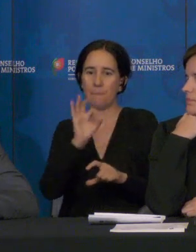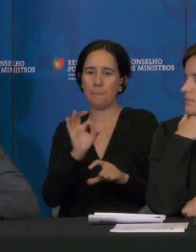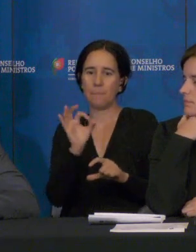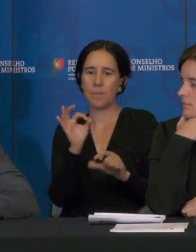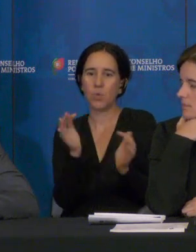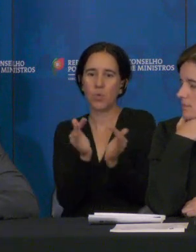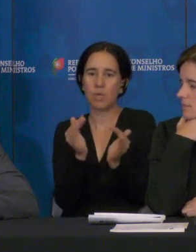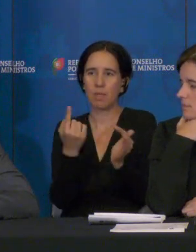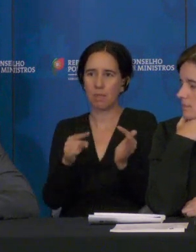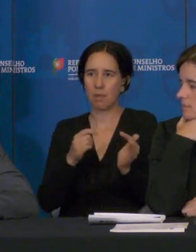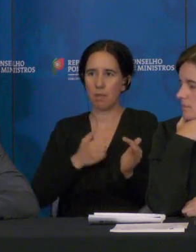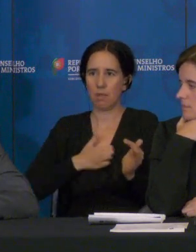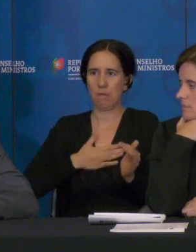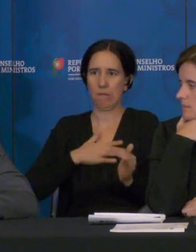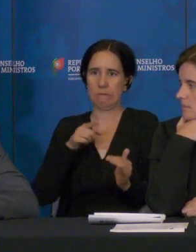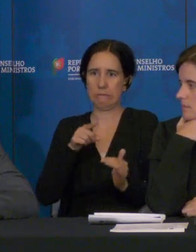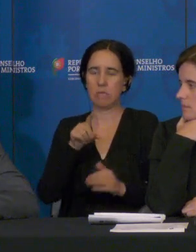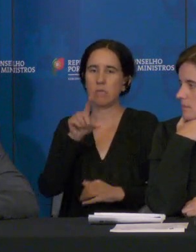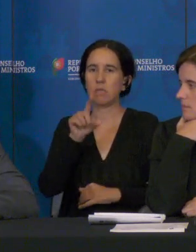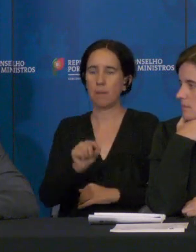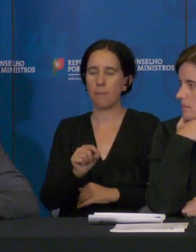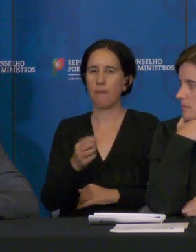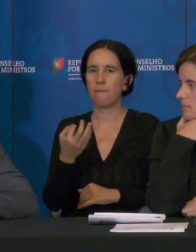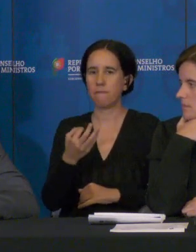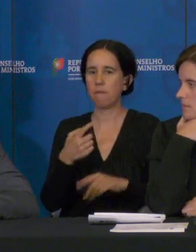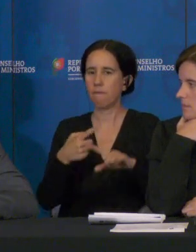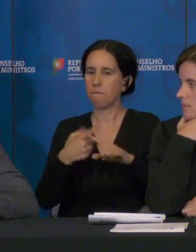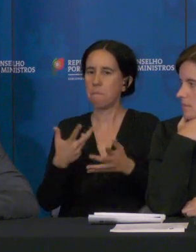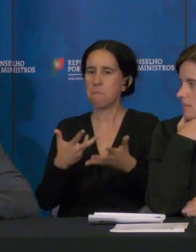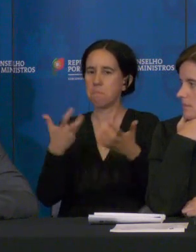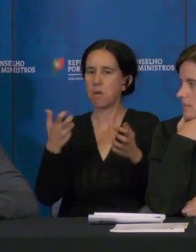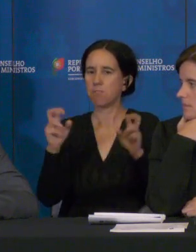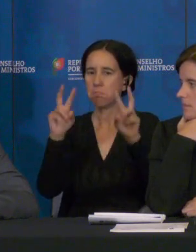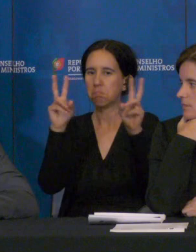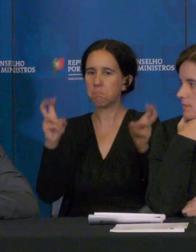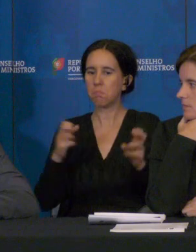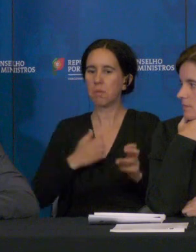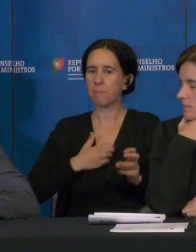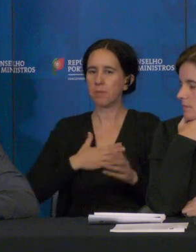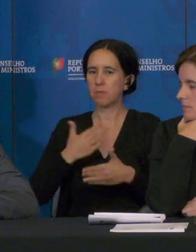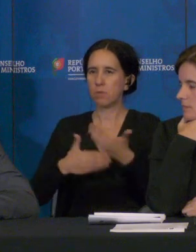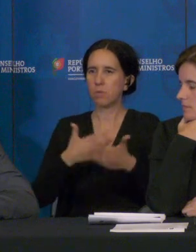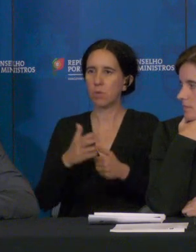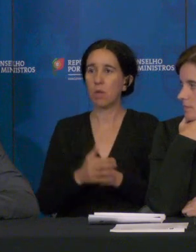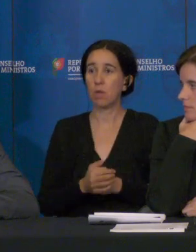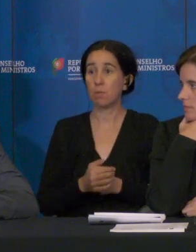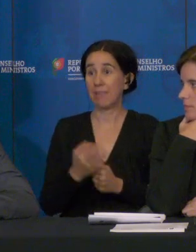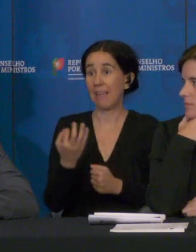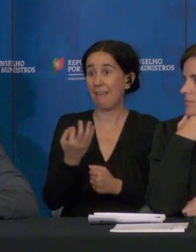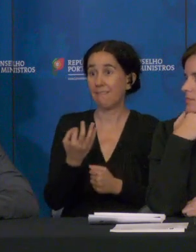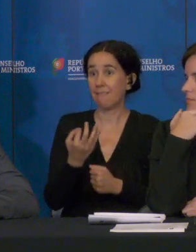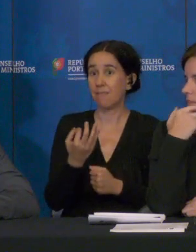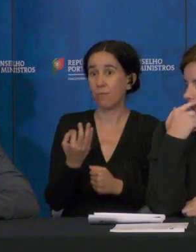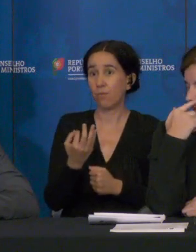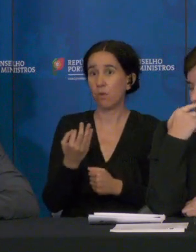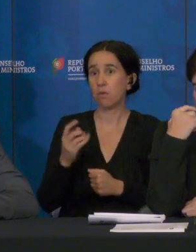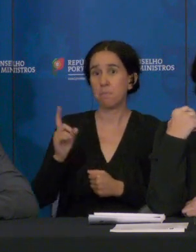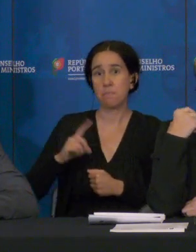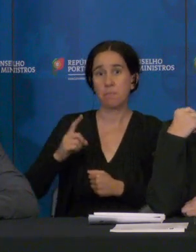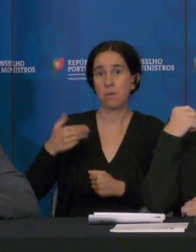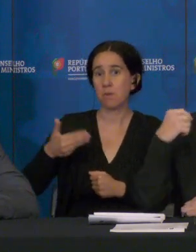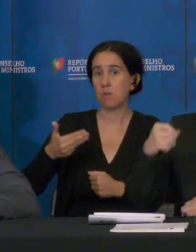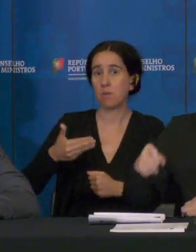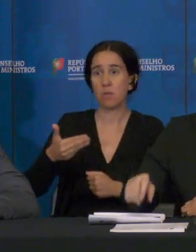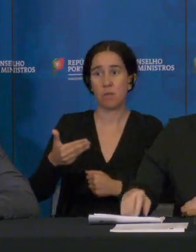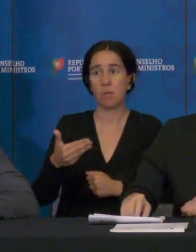EFASEC, que também têm interesses relevantes na continuidade da empresa. Portanto, nesse sentido, houve